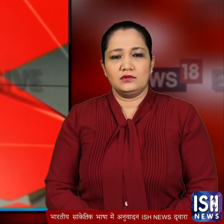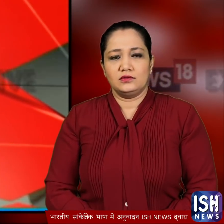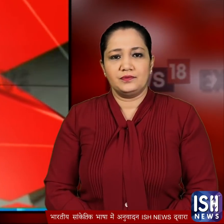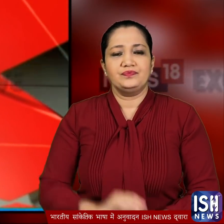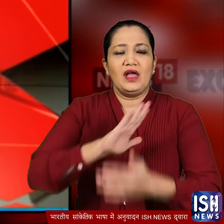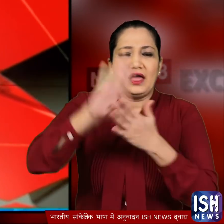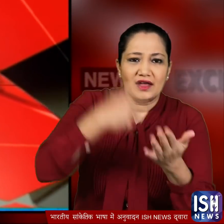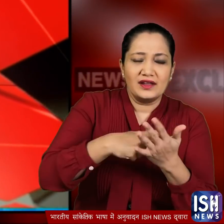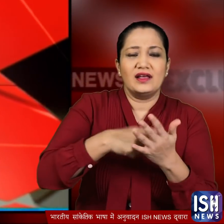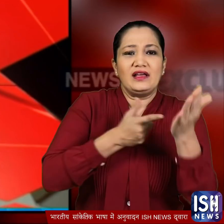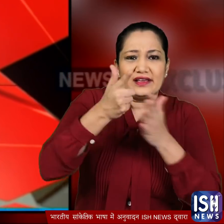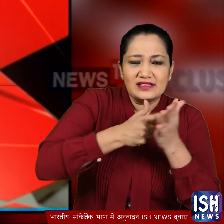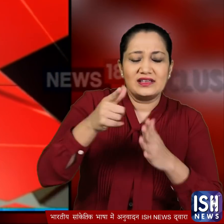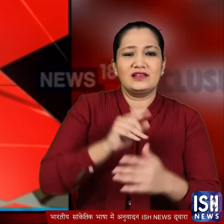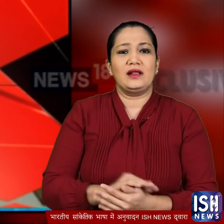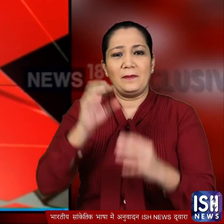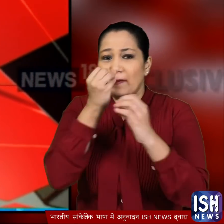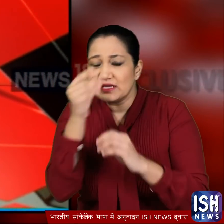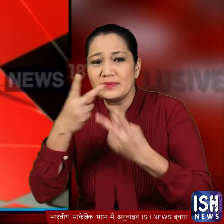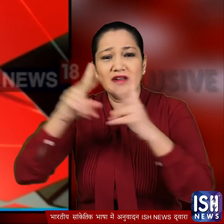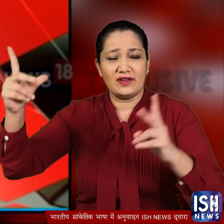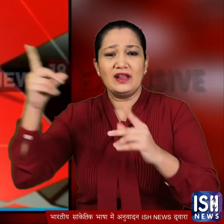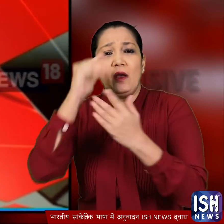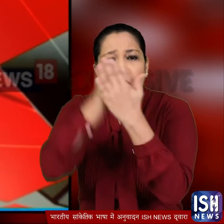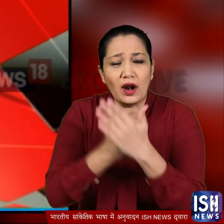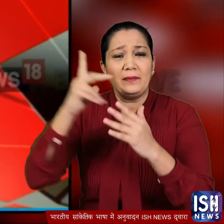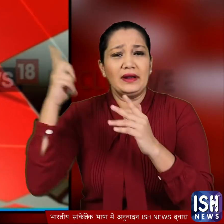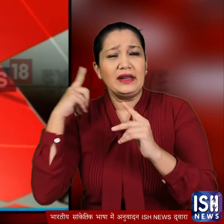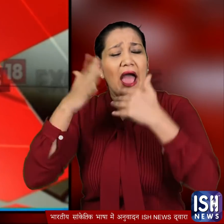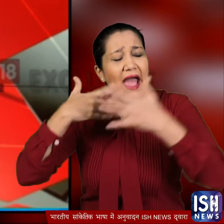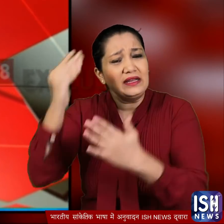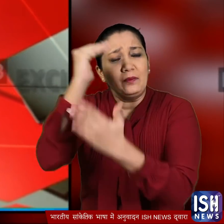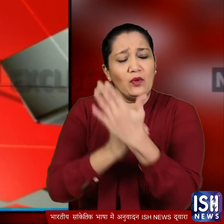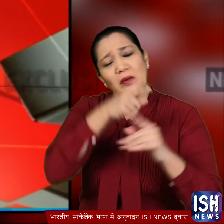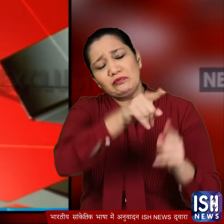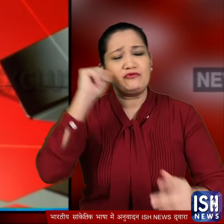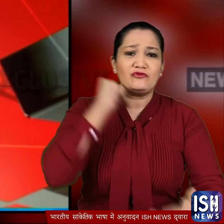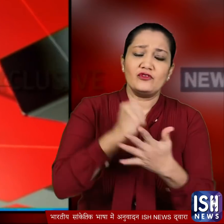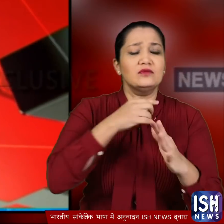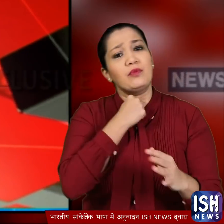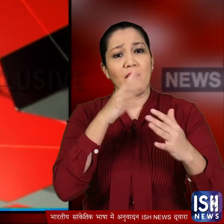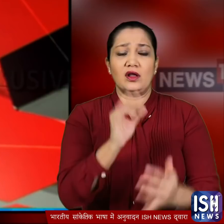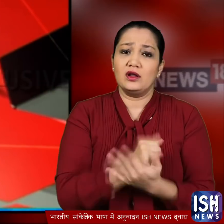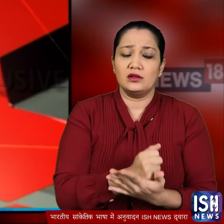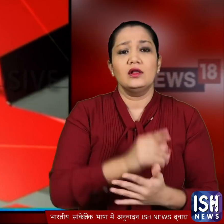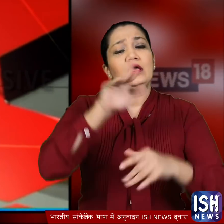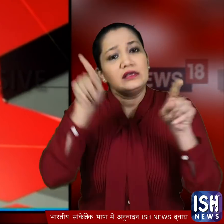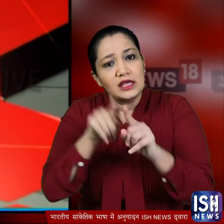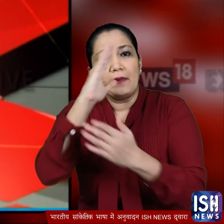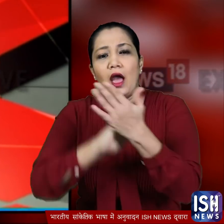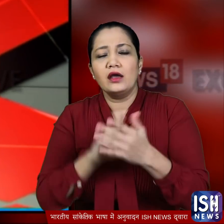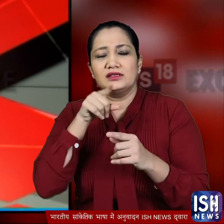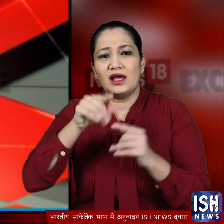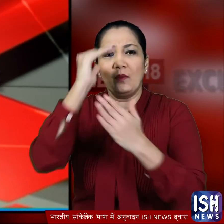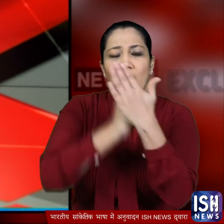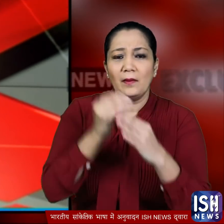ने बीजेपी और दुष्यंत चौटाला की पार्टी के नेताओं के हर कार्यक्रम को रद्द कराने की कसम खा रखी है और उसी के तहत हिसार जिले में किसानों ने बीजेपी